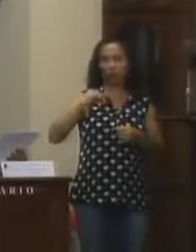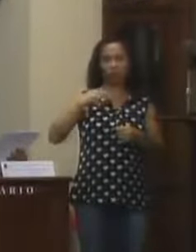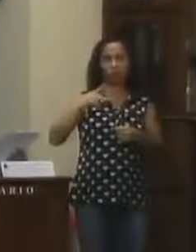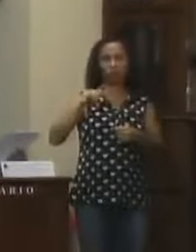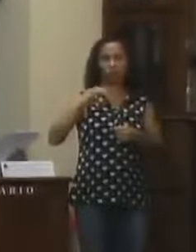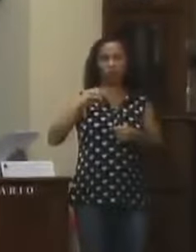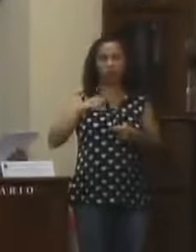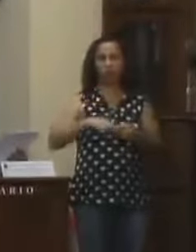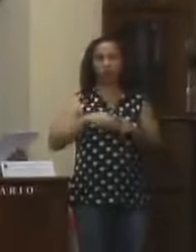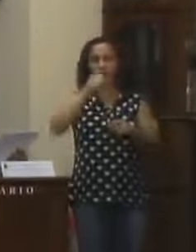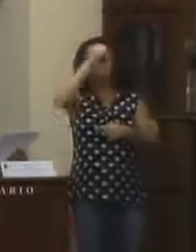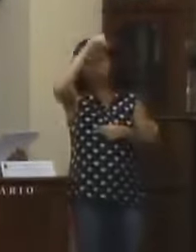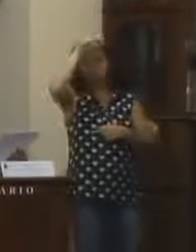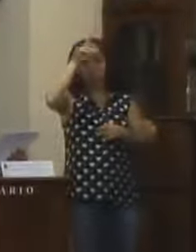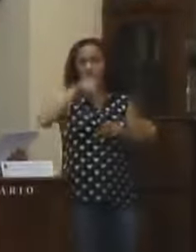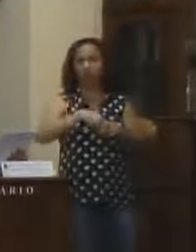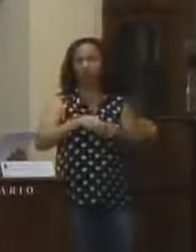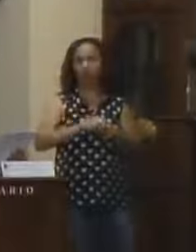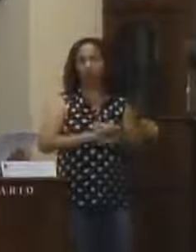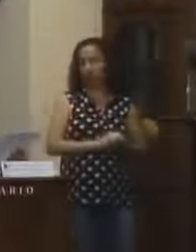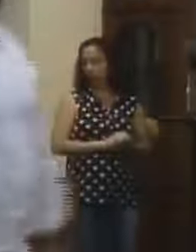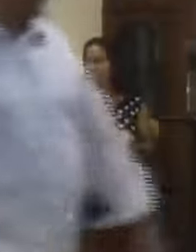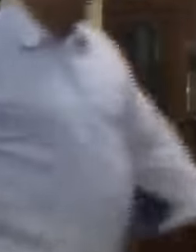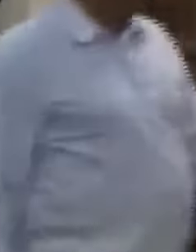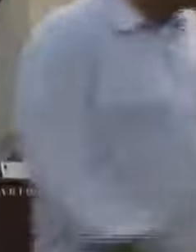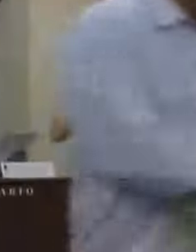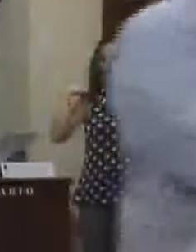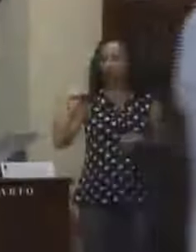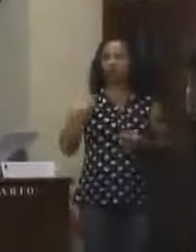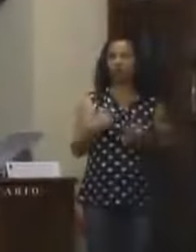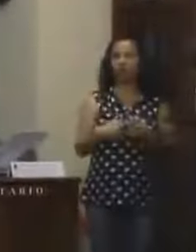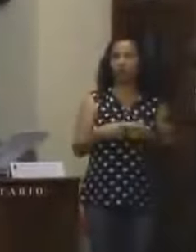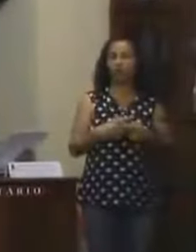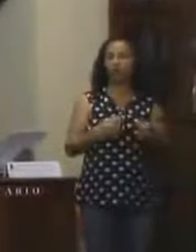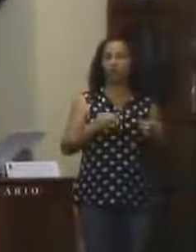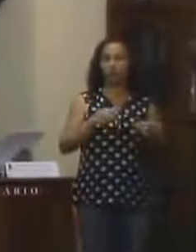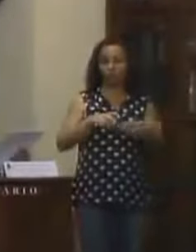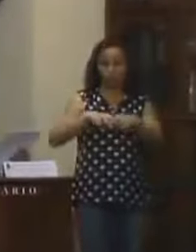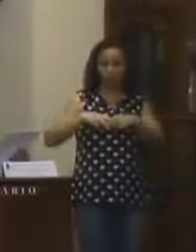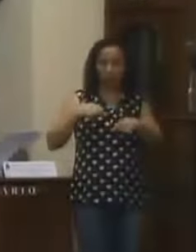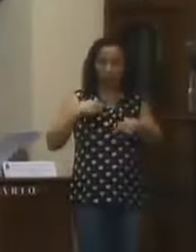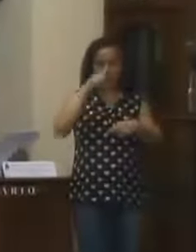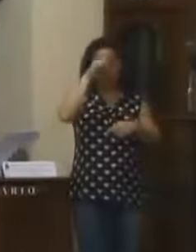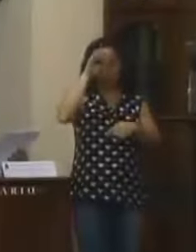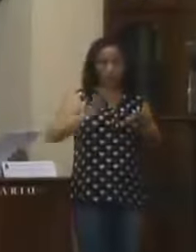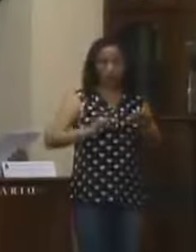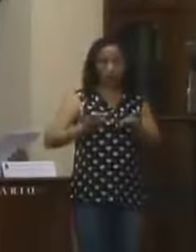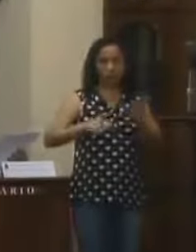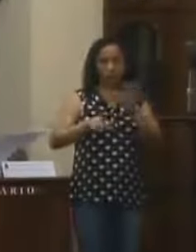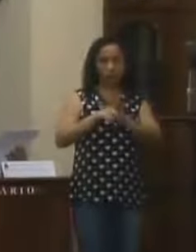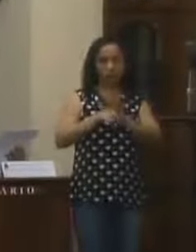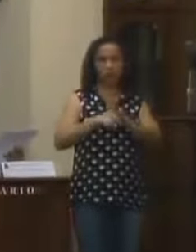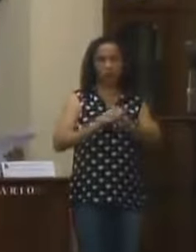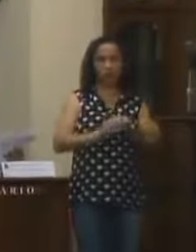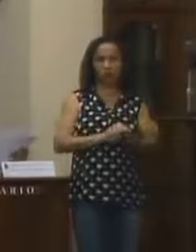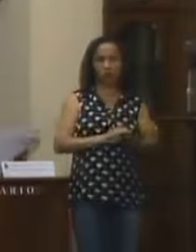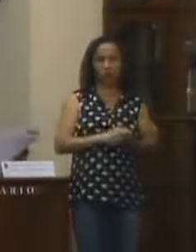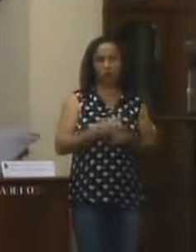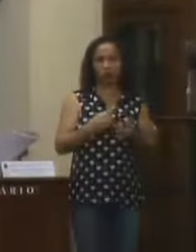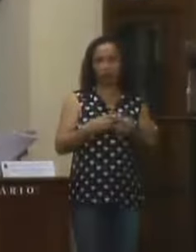relatado a matéria, passa a pinar. Da fundamentação. O devido projeto de lei recebeu a devida apreciação quanto ao seu aspecto constitucional, legal e jurídico, nos